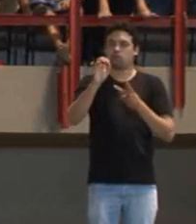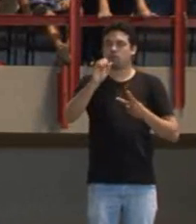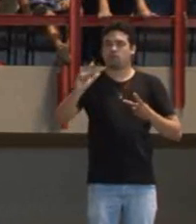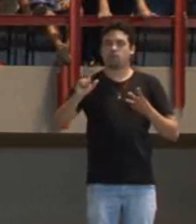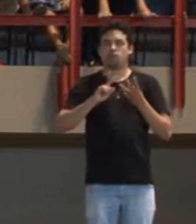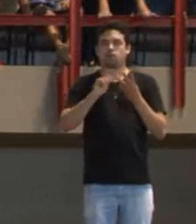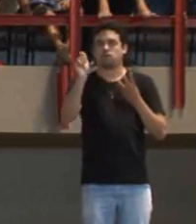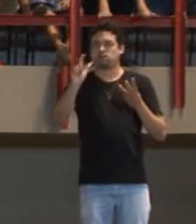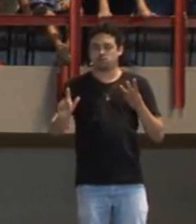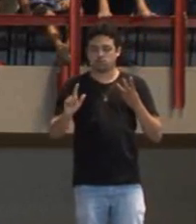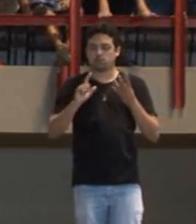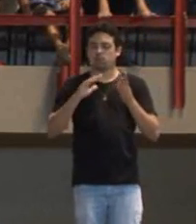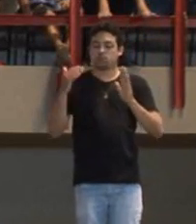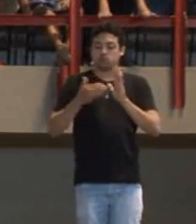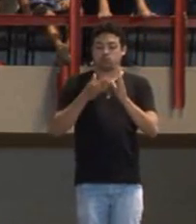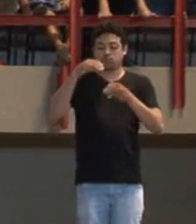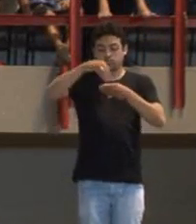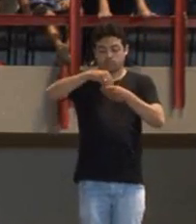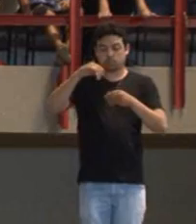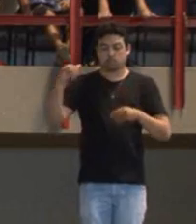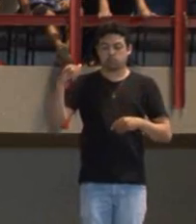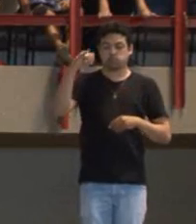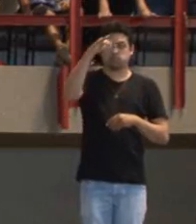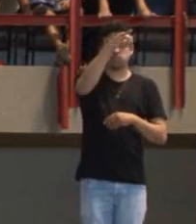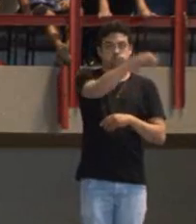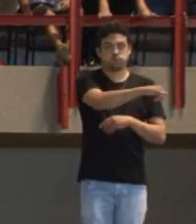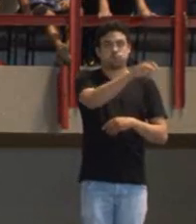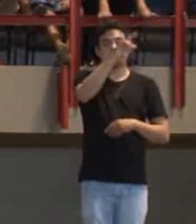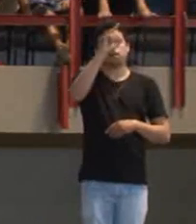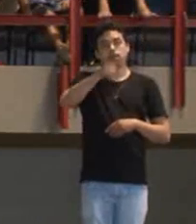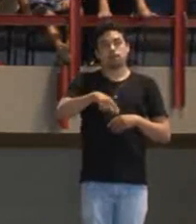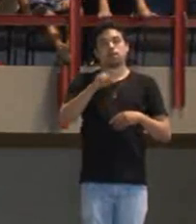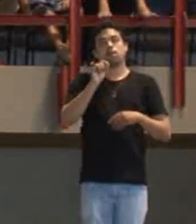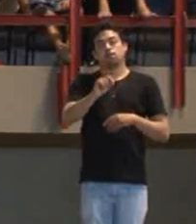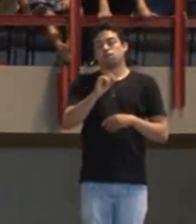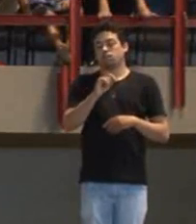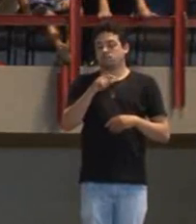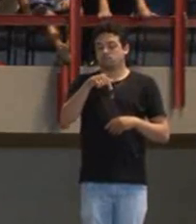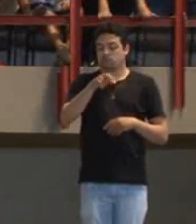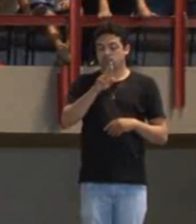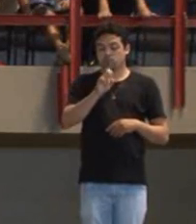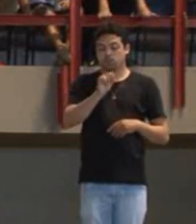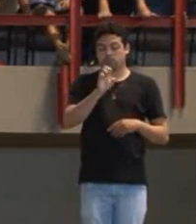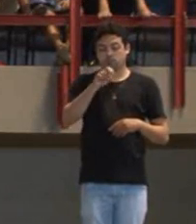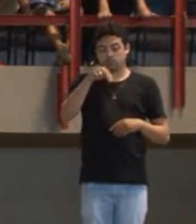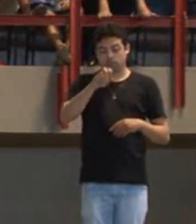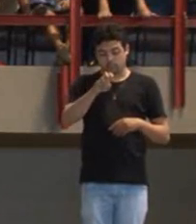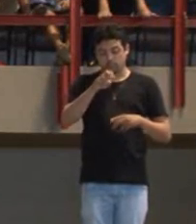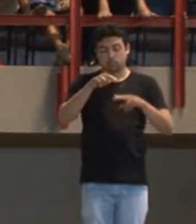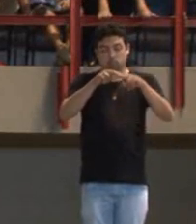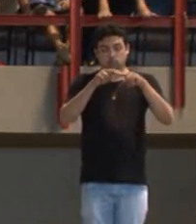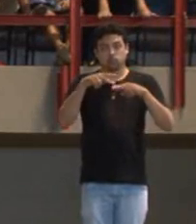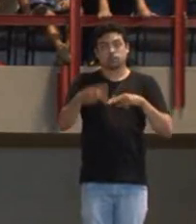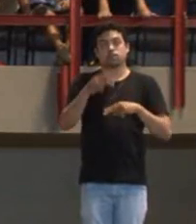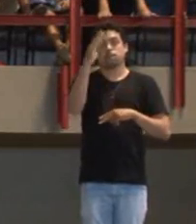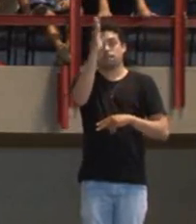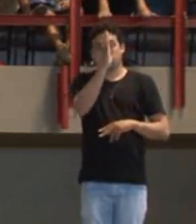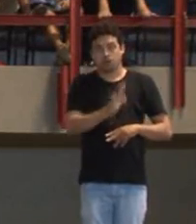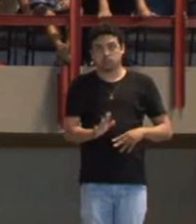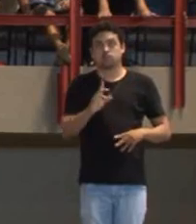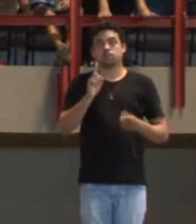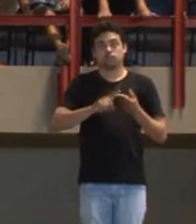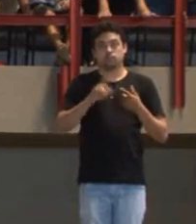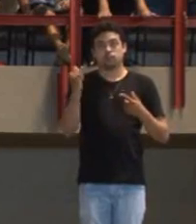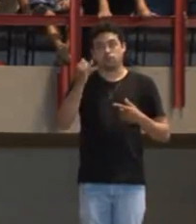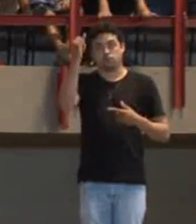etc., utilizam querosene como combustível para os seus aviões, tá? Então, no Brasil, o querosene tem um aspecto